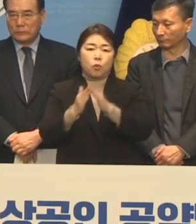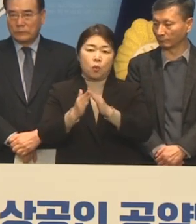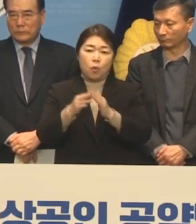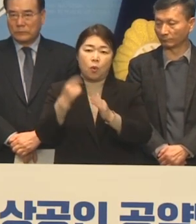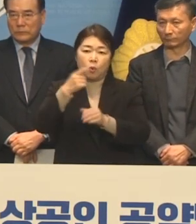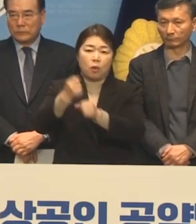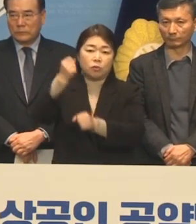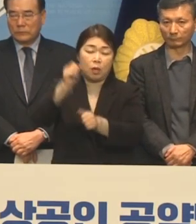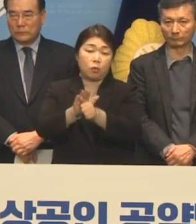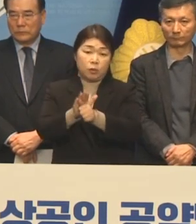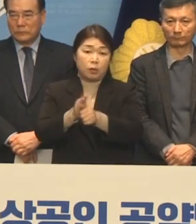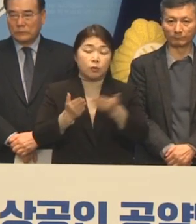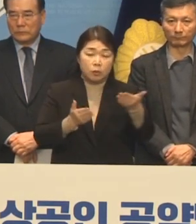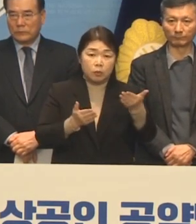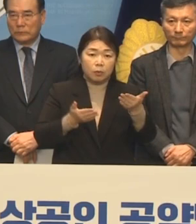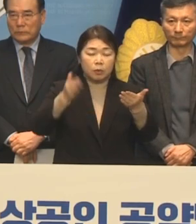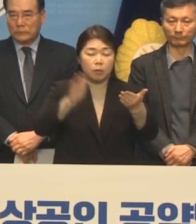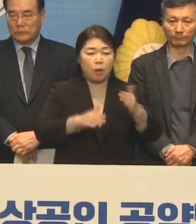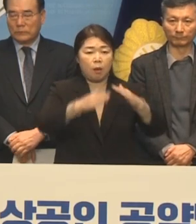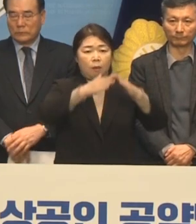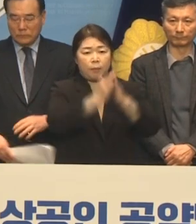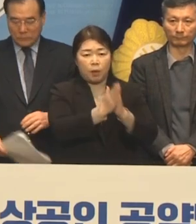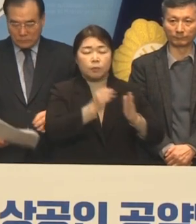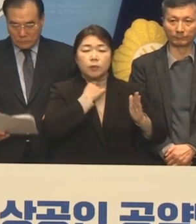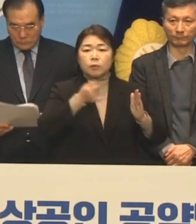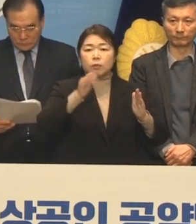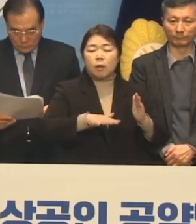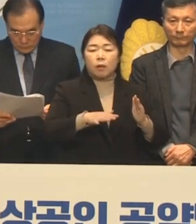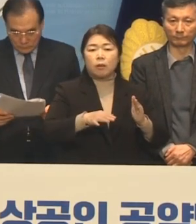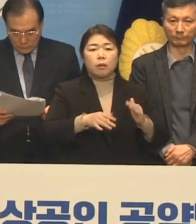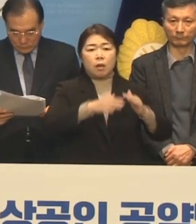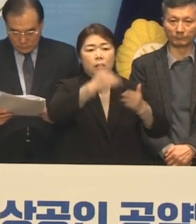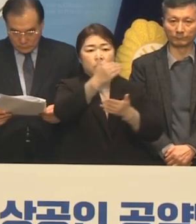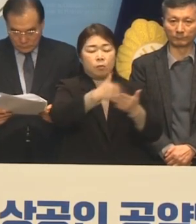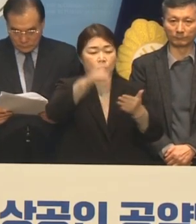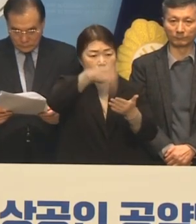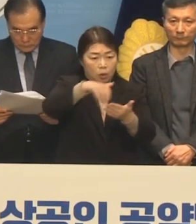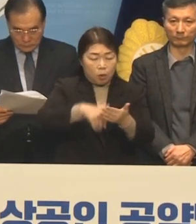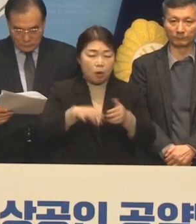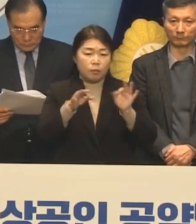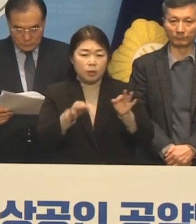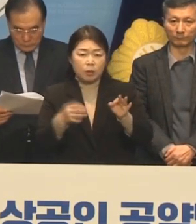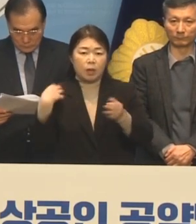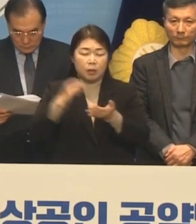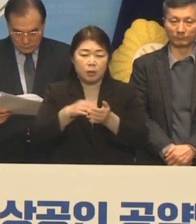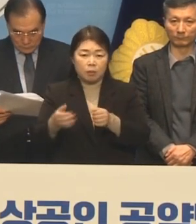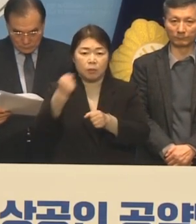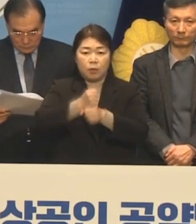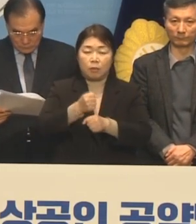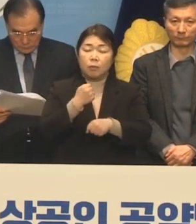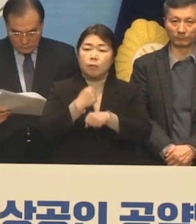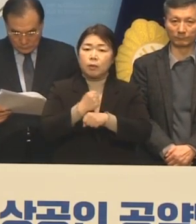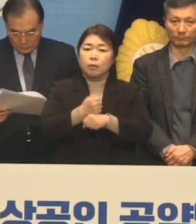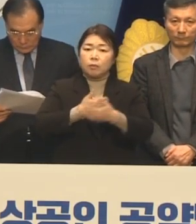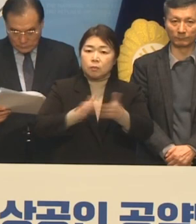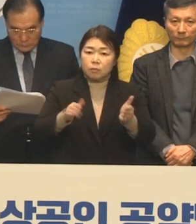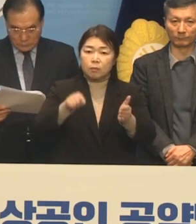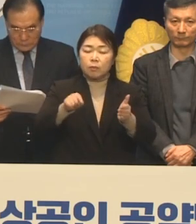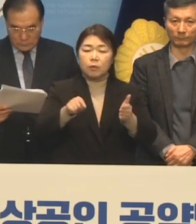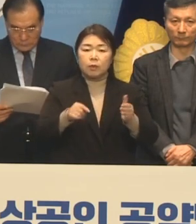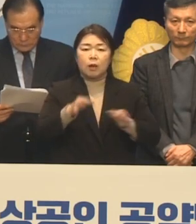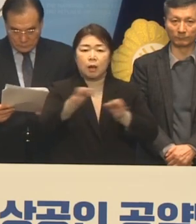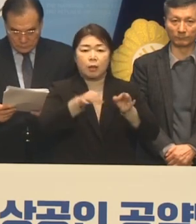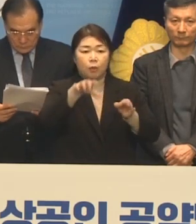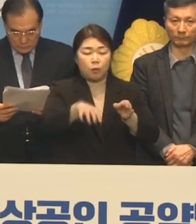그런데 소상공인 자영업자들은 폐업을 하고 싶어도 높은 철거비와 원상복구비용, 대출금 일시 상환으로 인해 폐업도